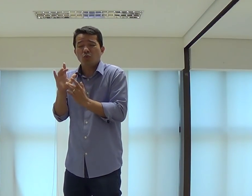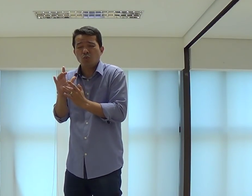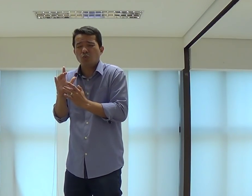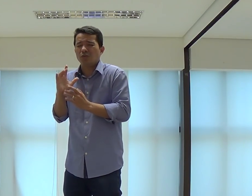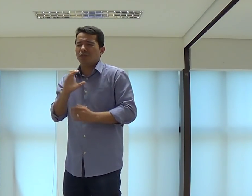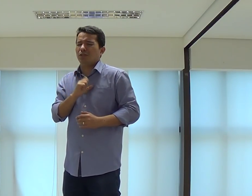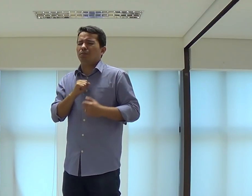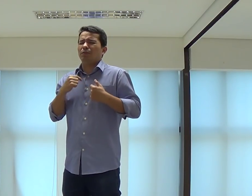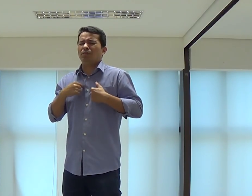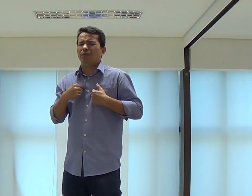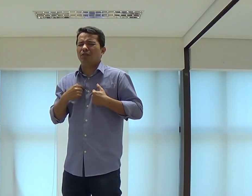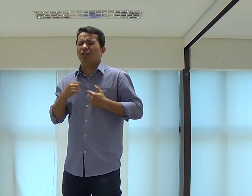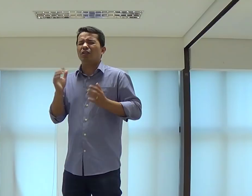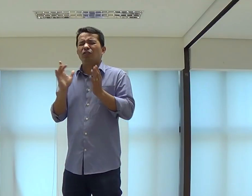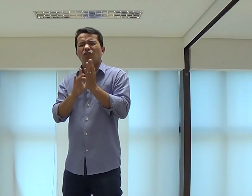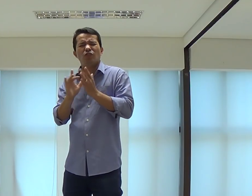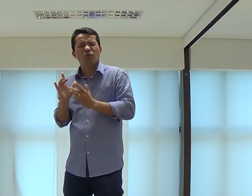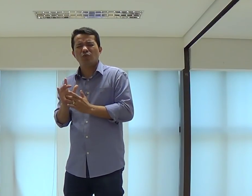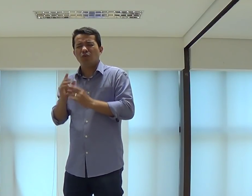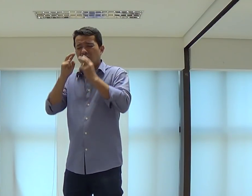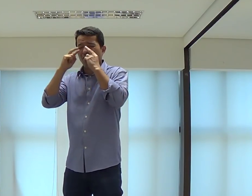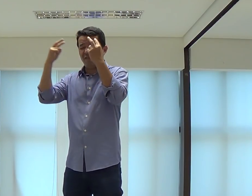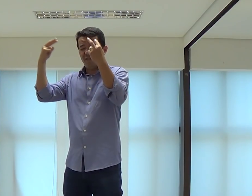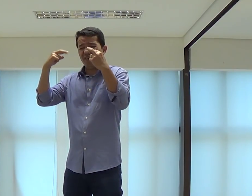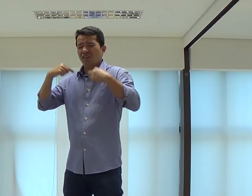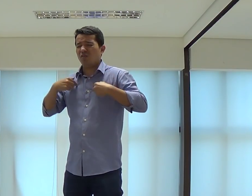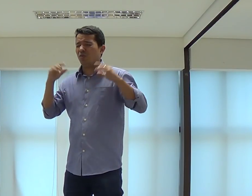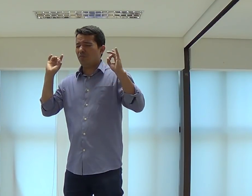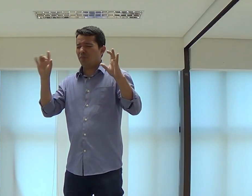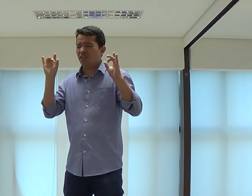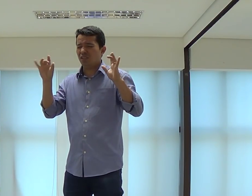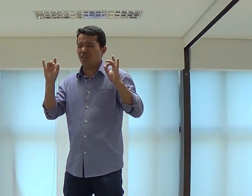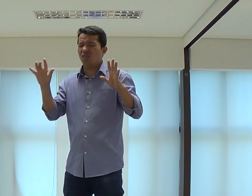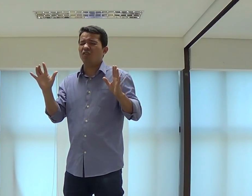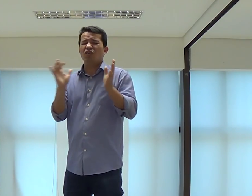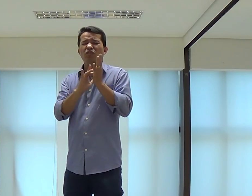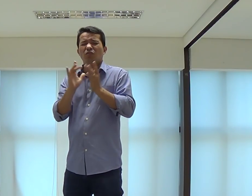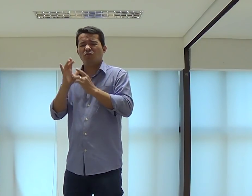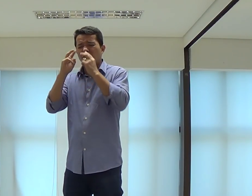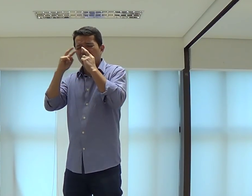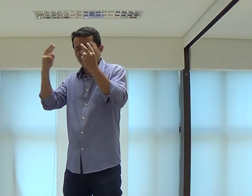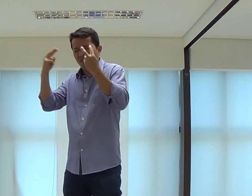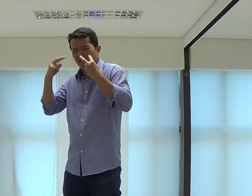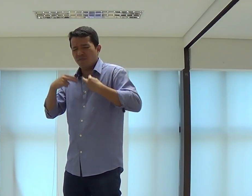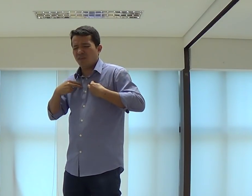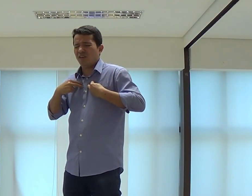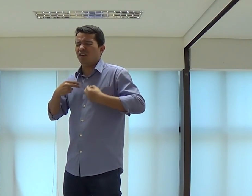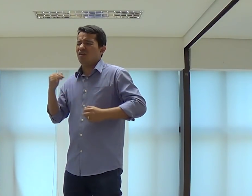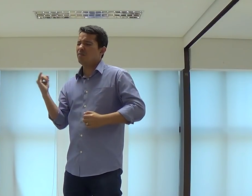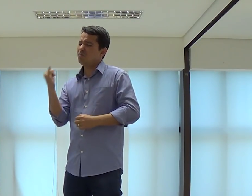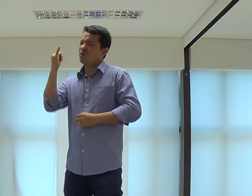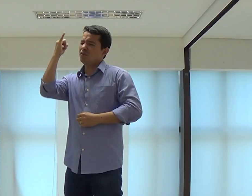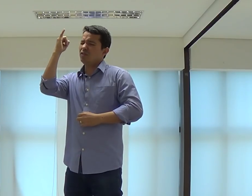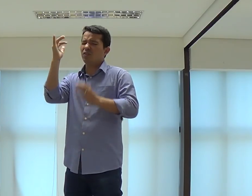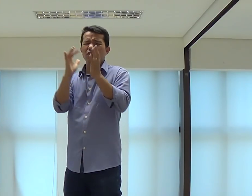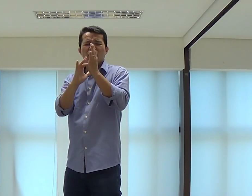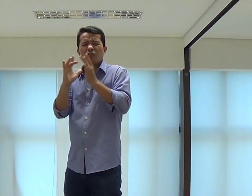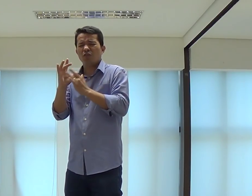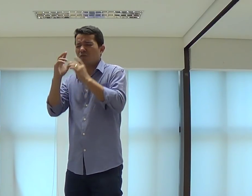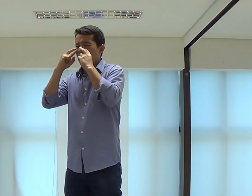dia, de Jesus, que ele me ama, que ele me vê, que ele sabe que eu sou especial, que eu sou